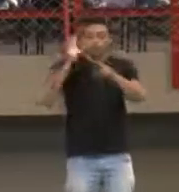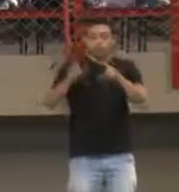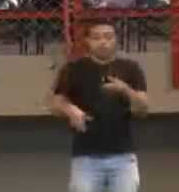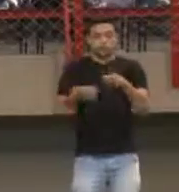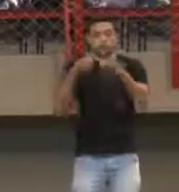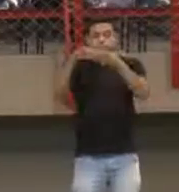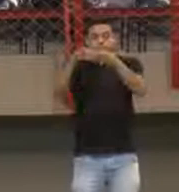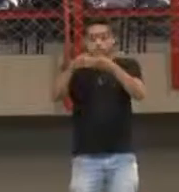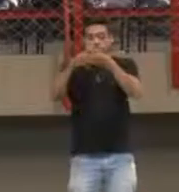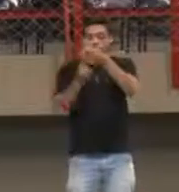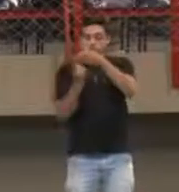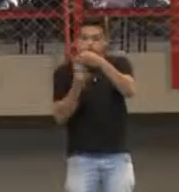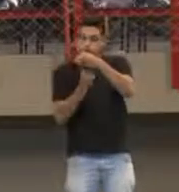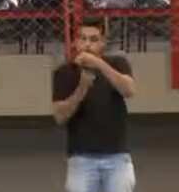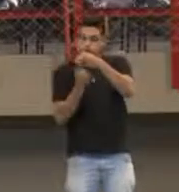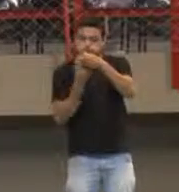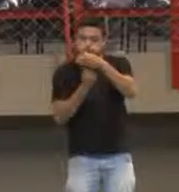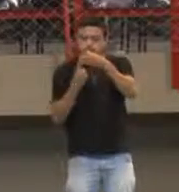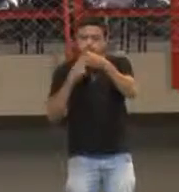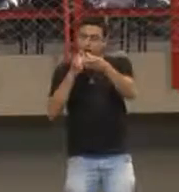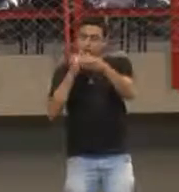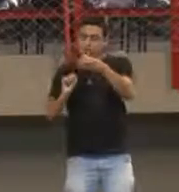nuclear. Pegou a manha?